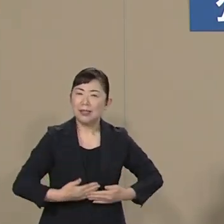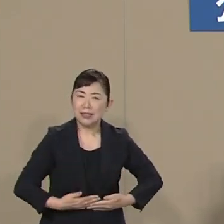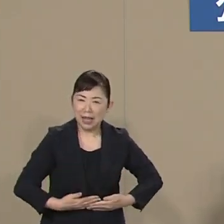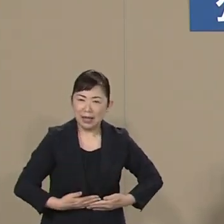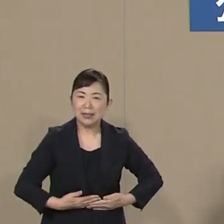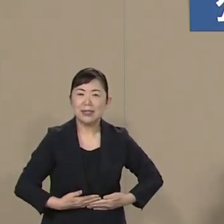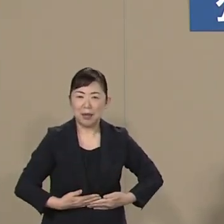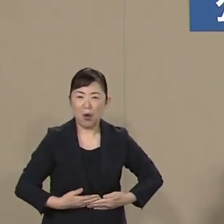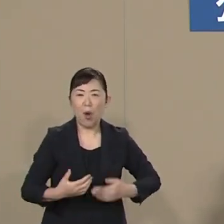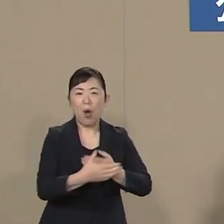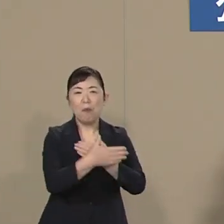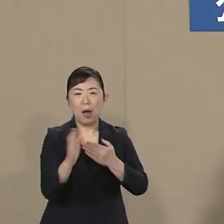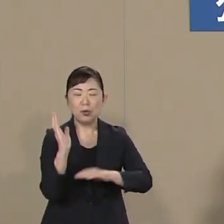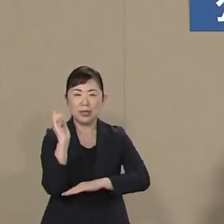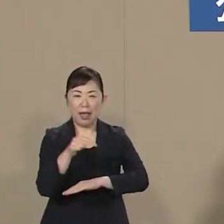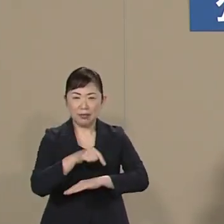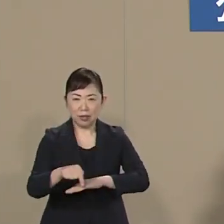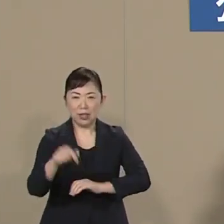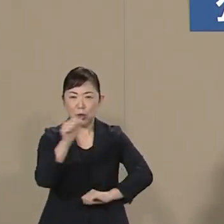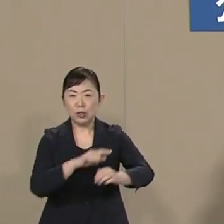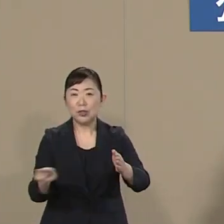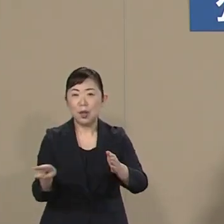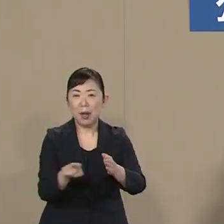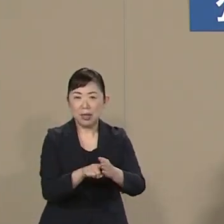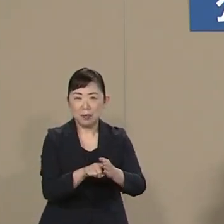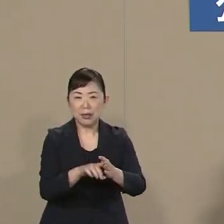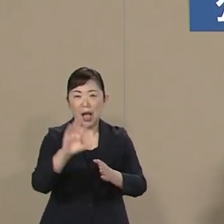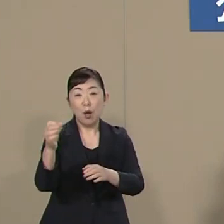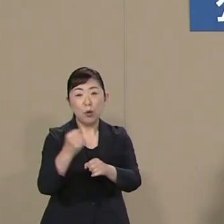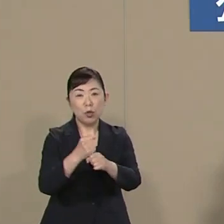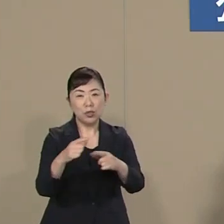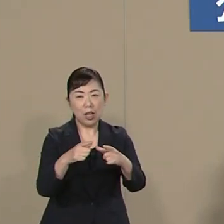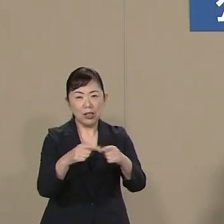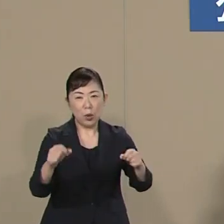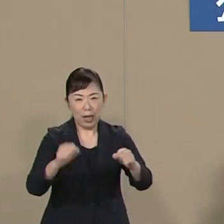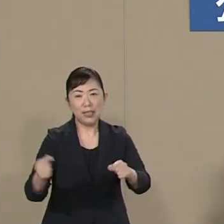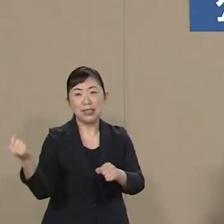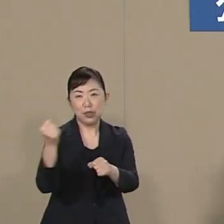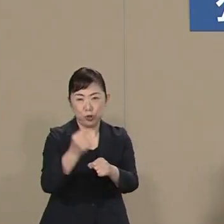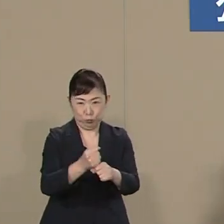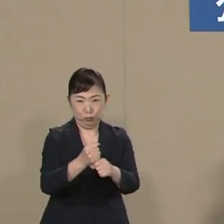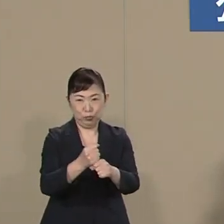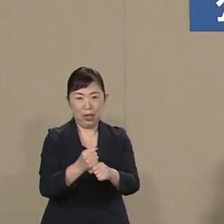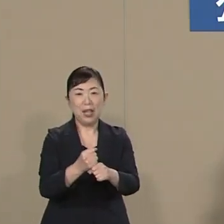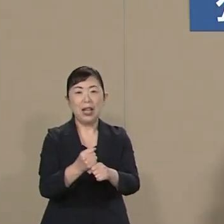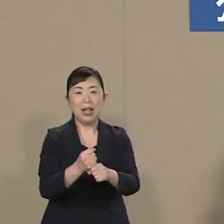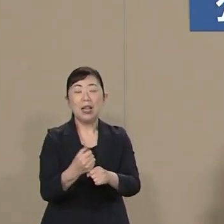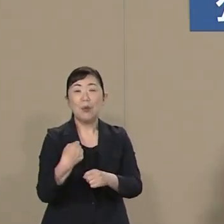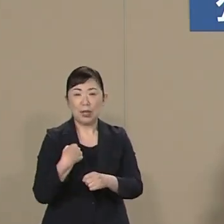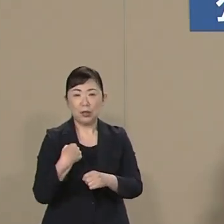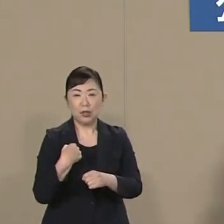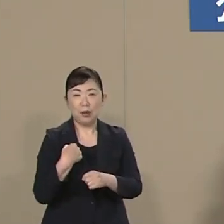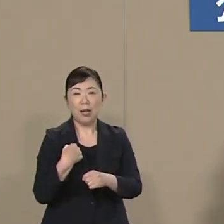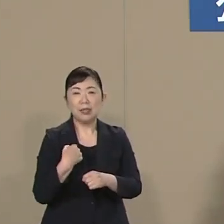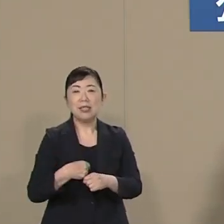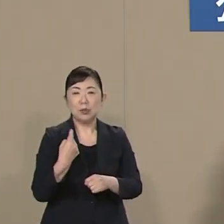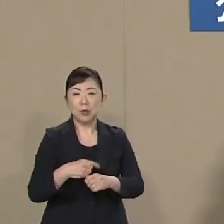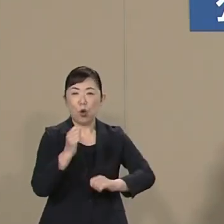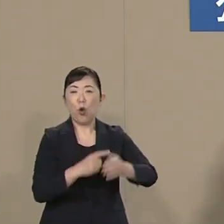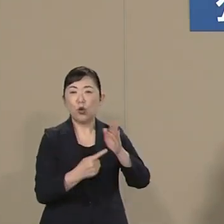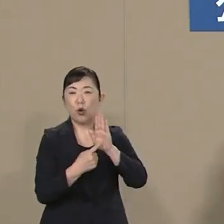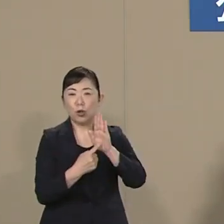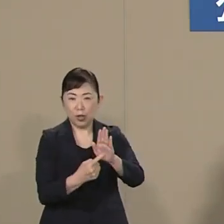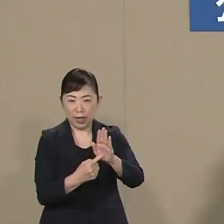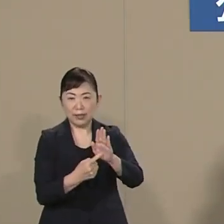安心安全を守る政策に取り組んできましたものづくりでこの国を元気にニーズは指摘は持ち前の行動